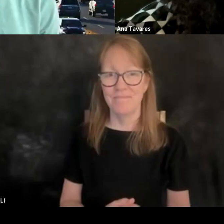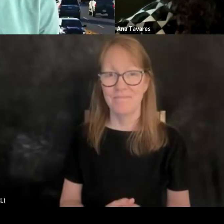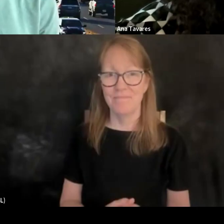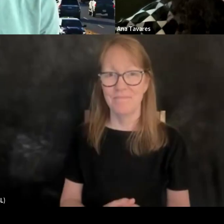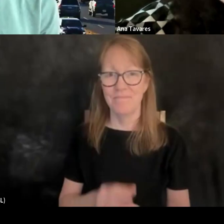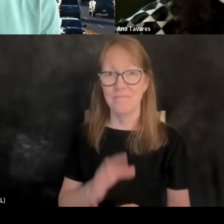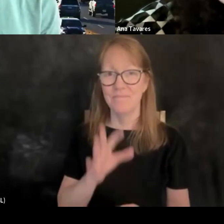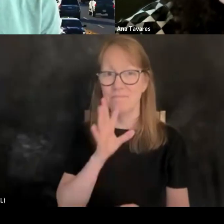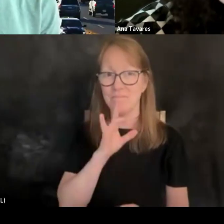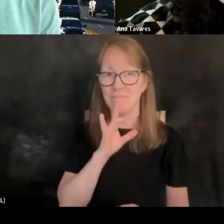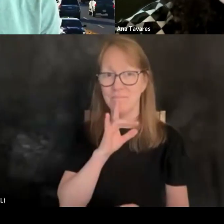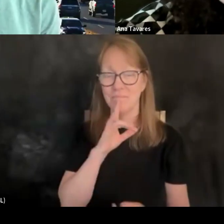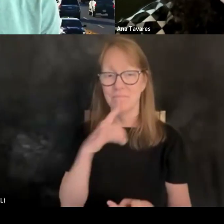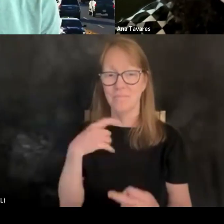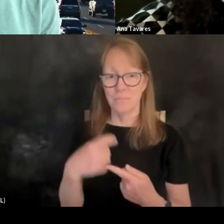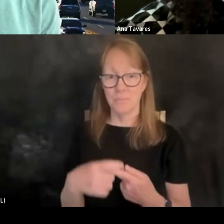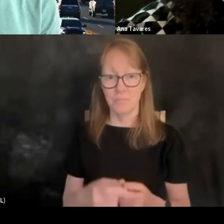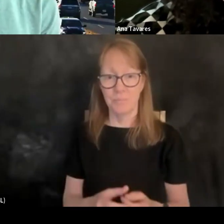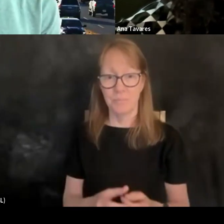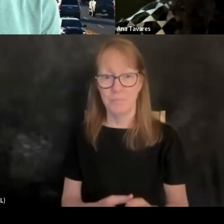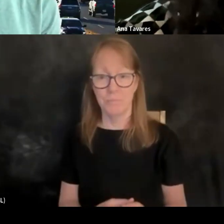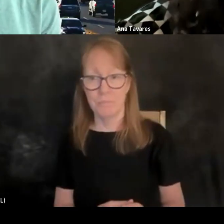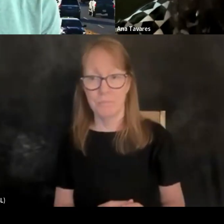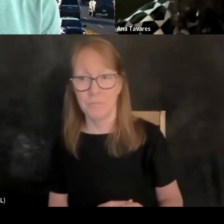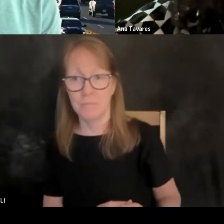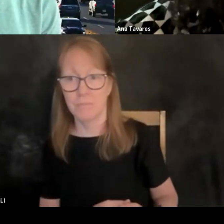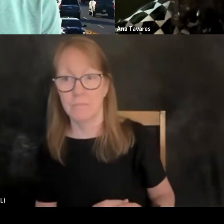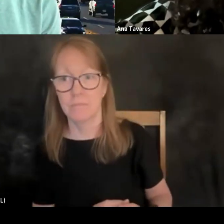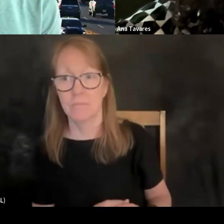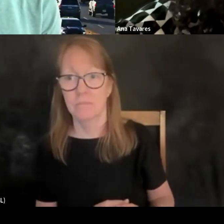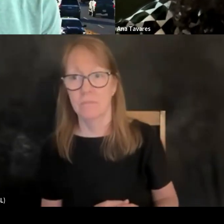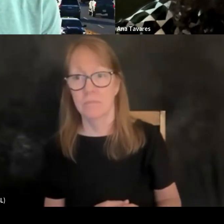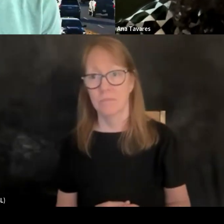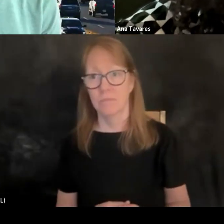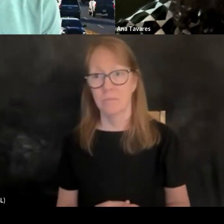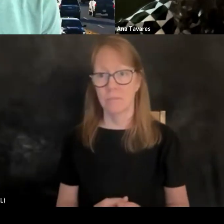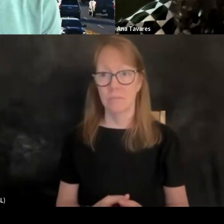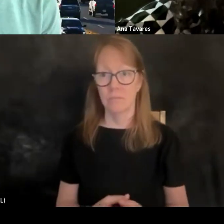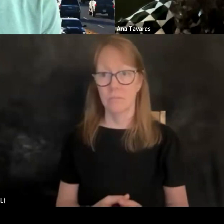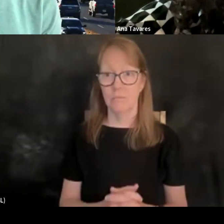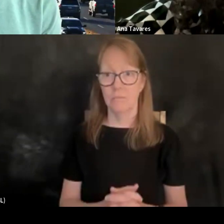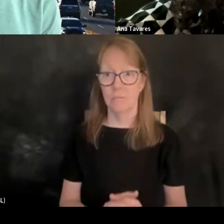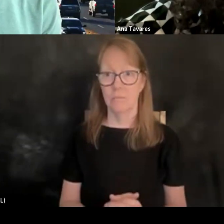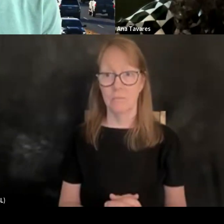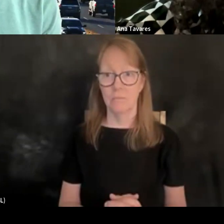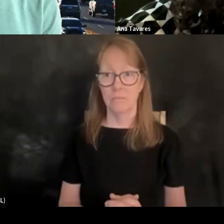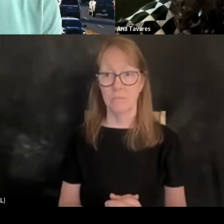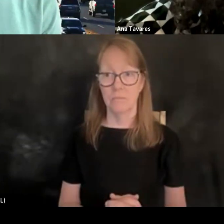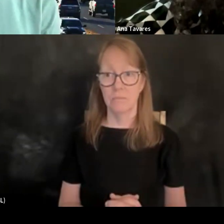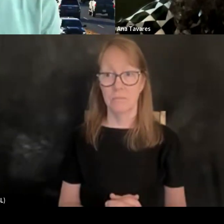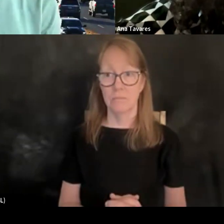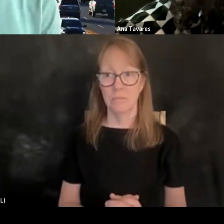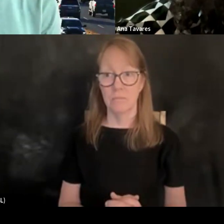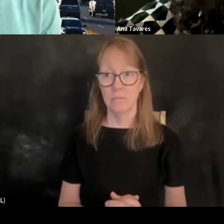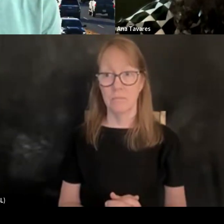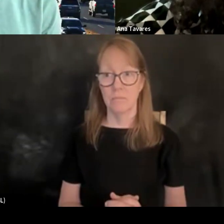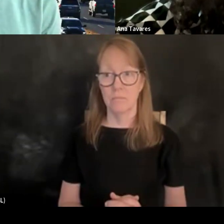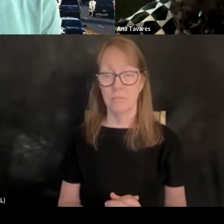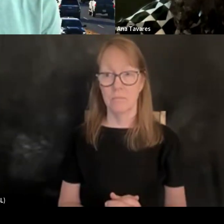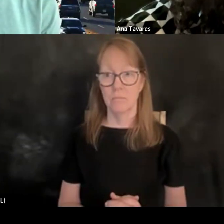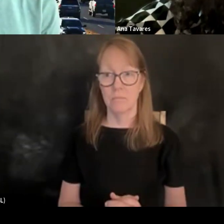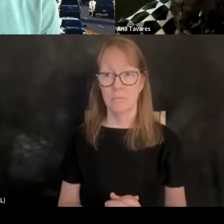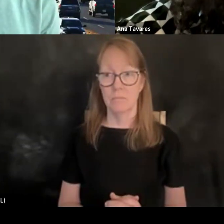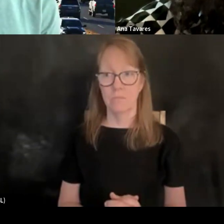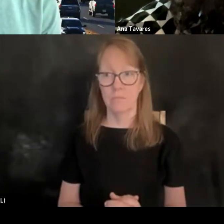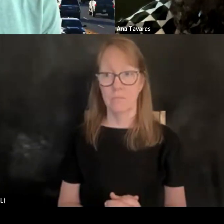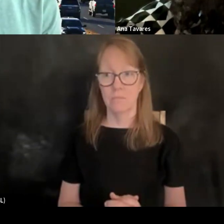he escuchado todo, pero no he escuchado sobre la seguridad de las